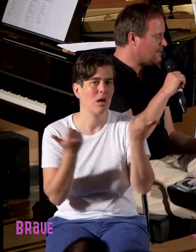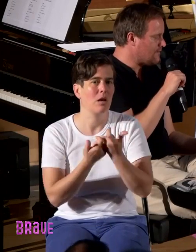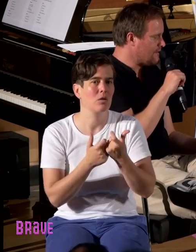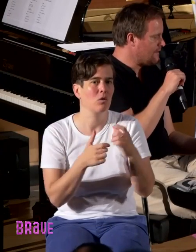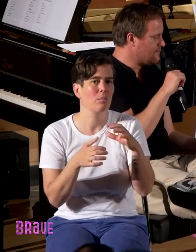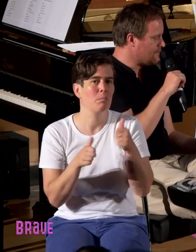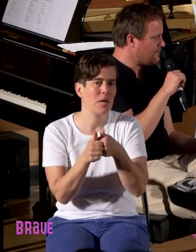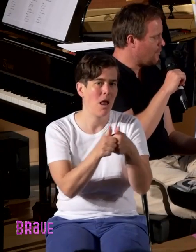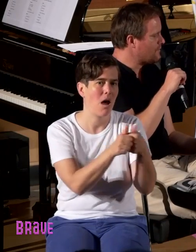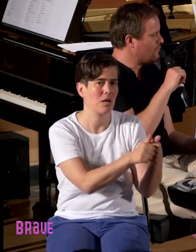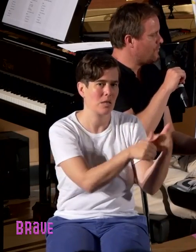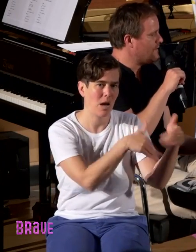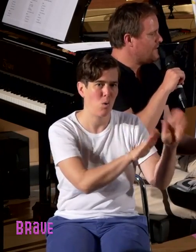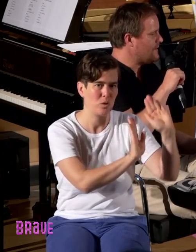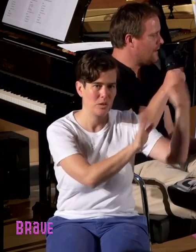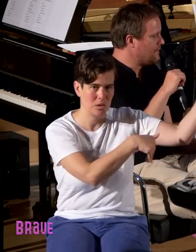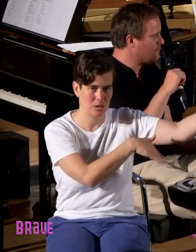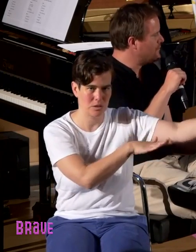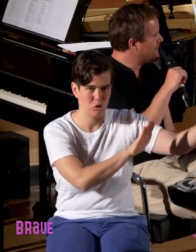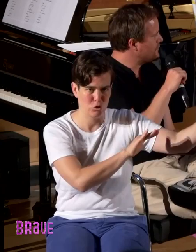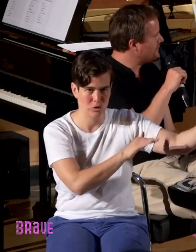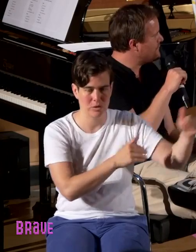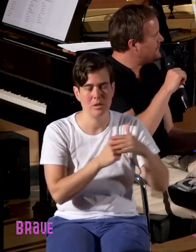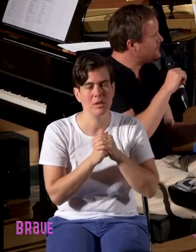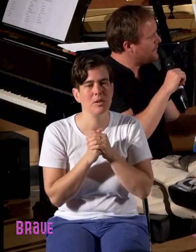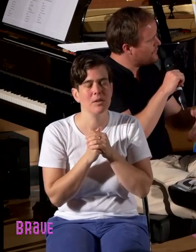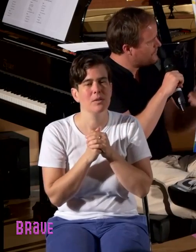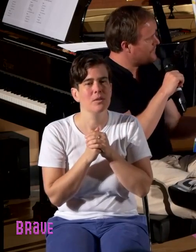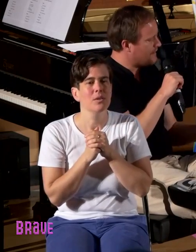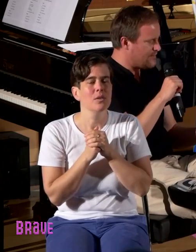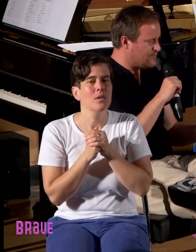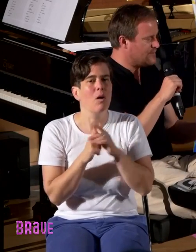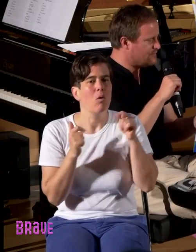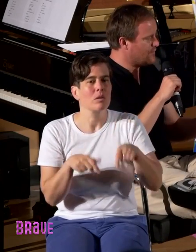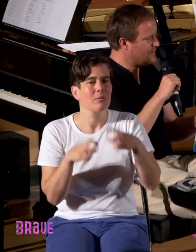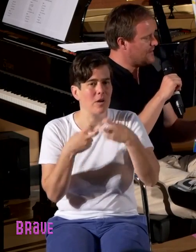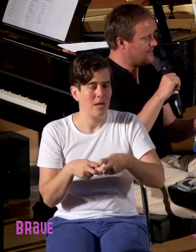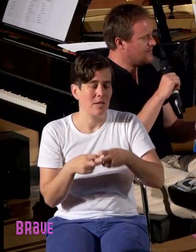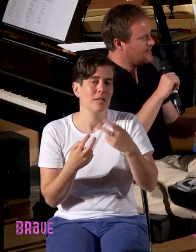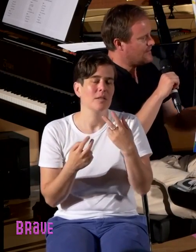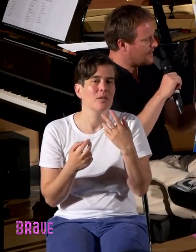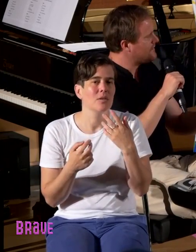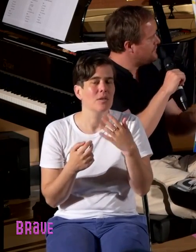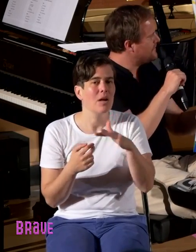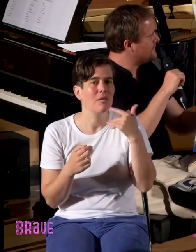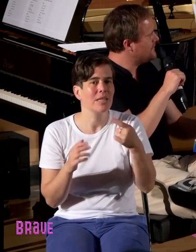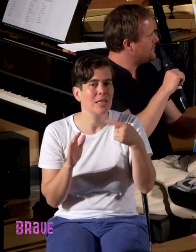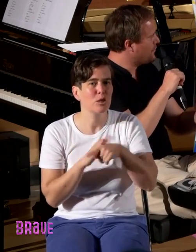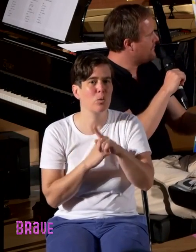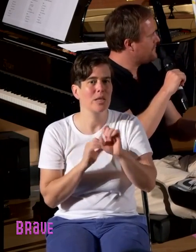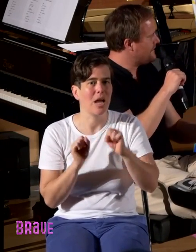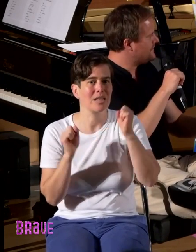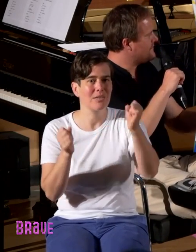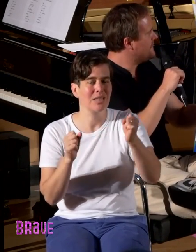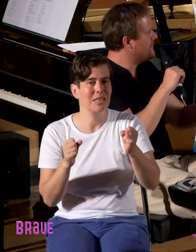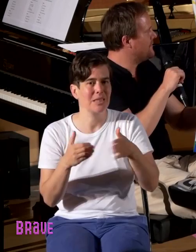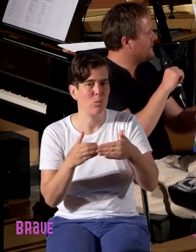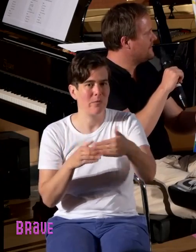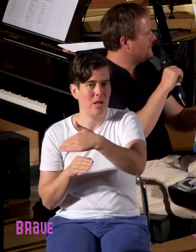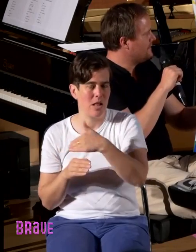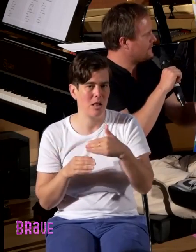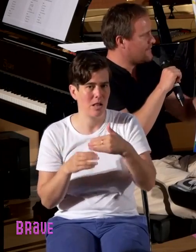es ist dann tatsächlich auch so, wir haben natürlich und sehr viel bei uns im Verein wird von den Aktivistinnen im Umfeld, es ist